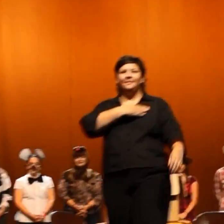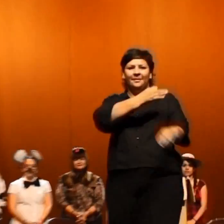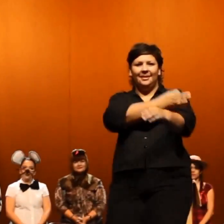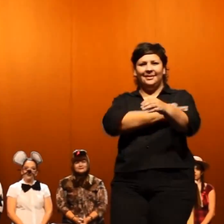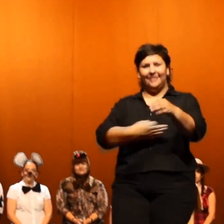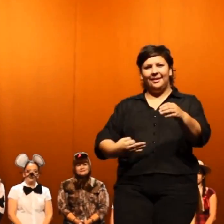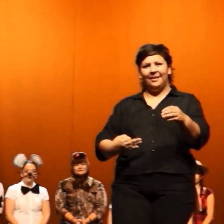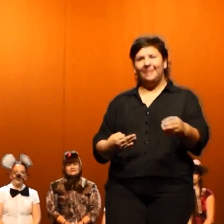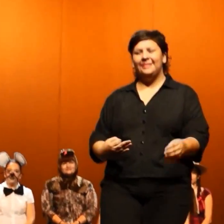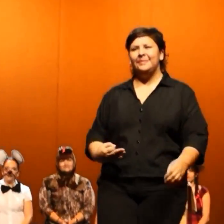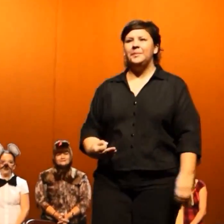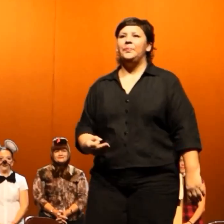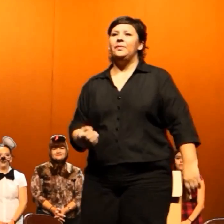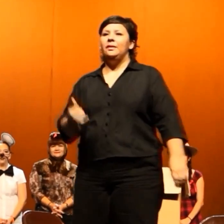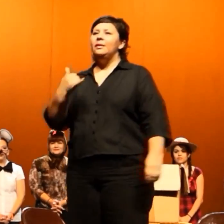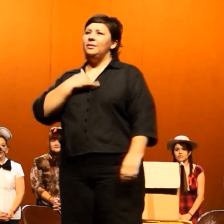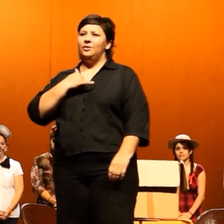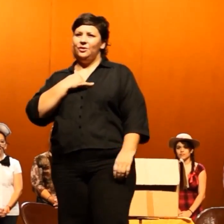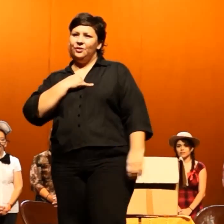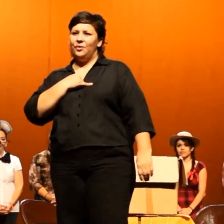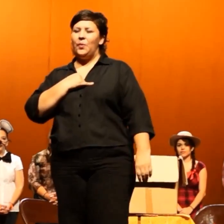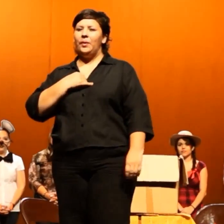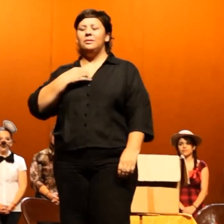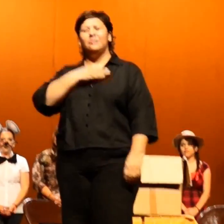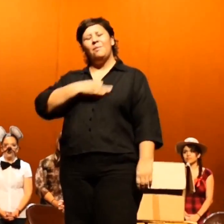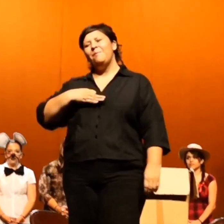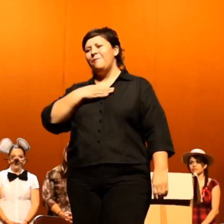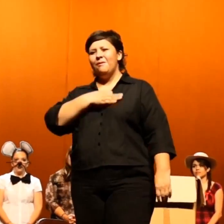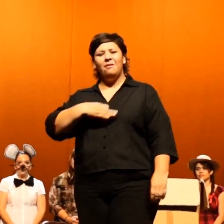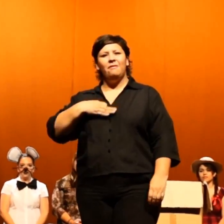Hola, muy buenas tardes.